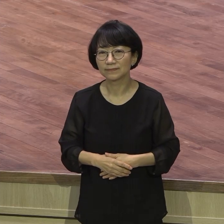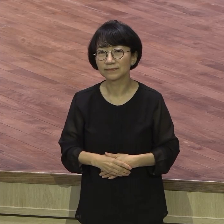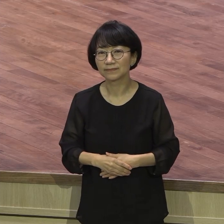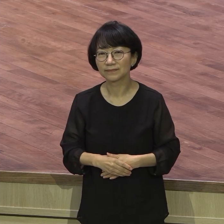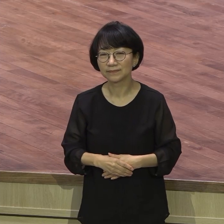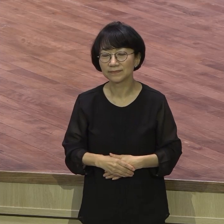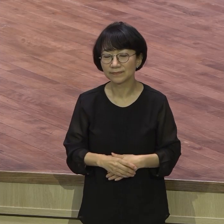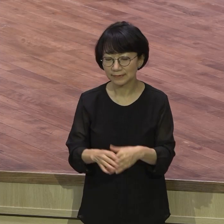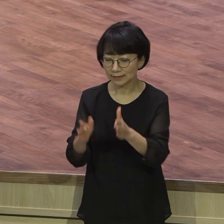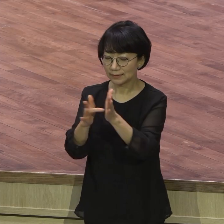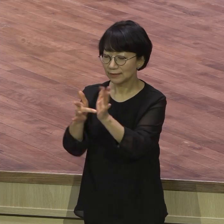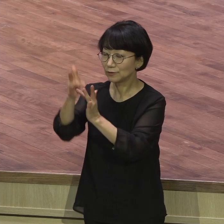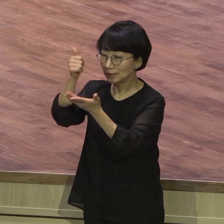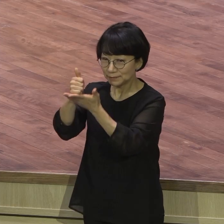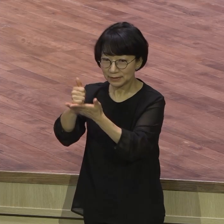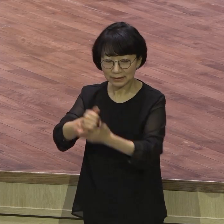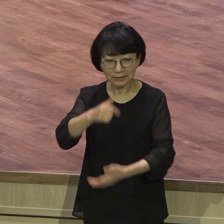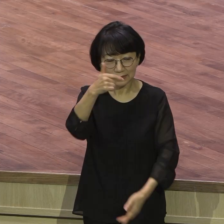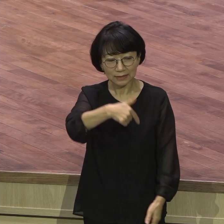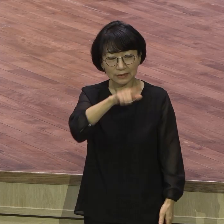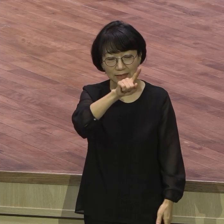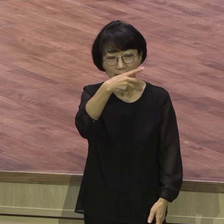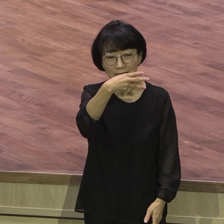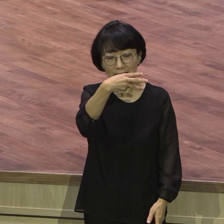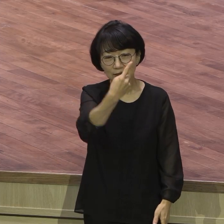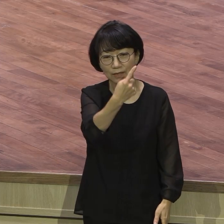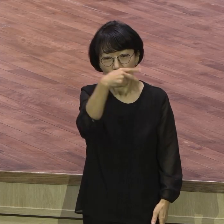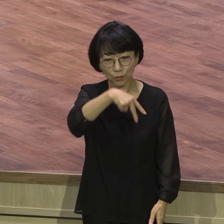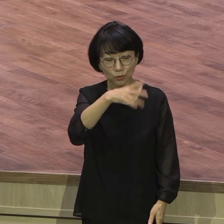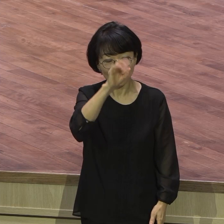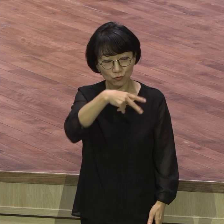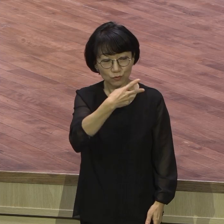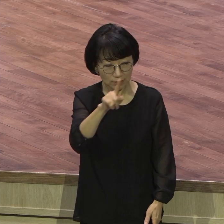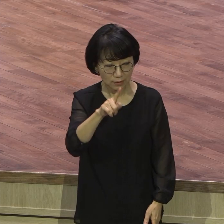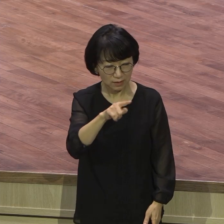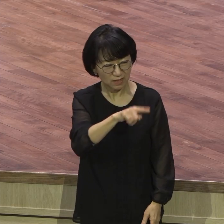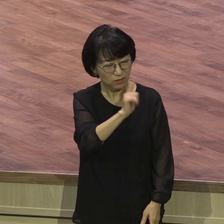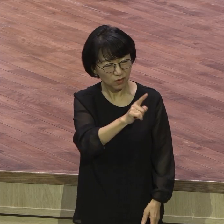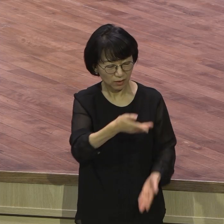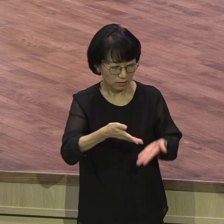예수님이 가르쳐다보고 뭐라고 했습니까. 너는 태어나지 않는 것이 좋을 뻔했다.